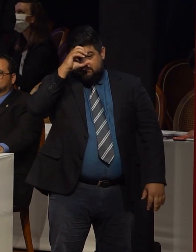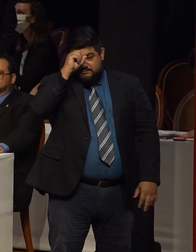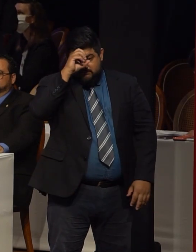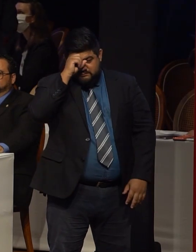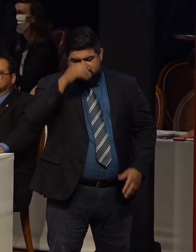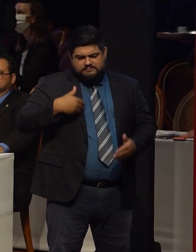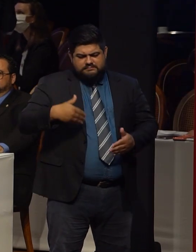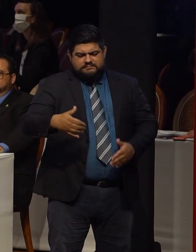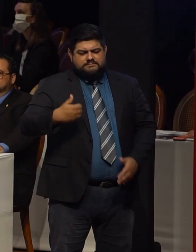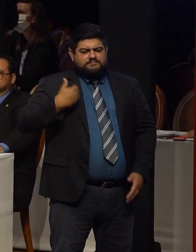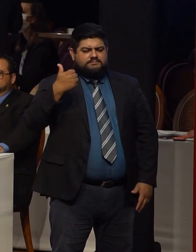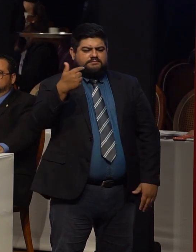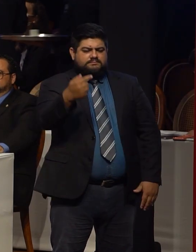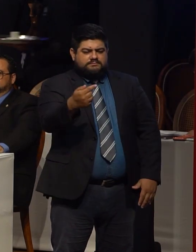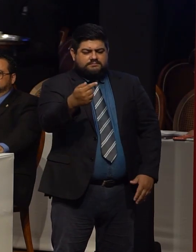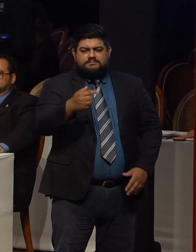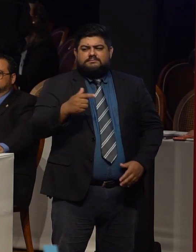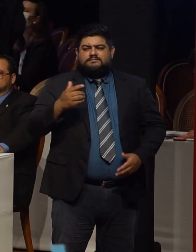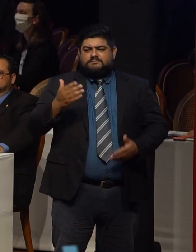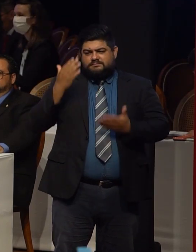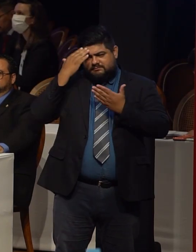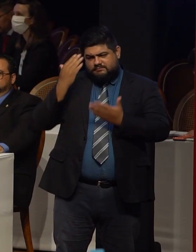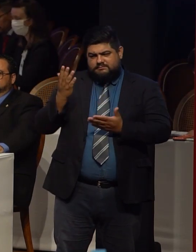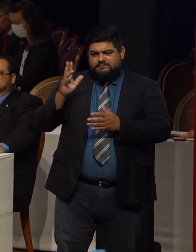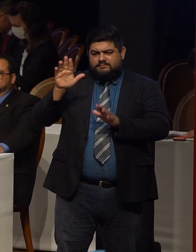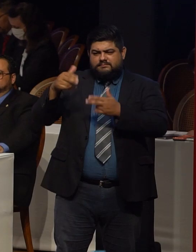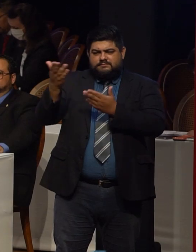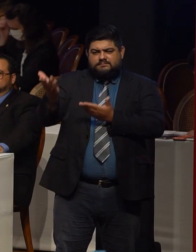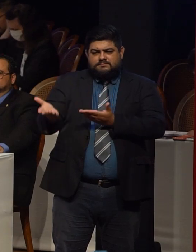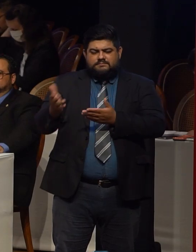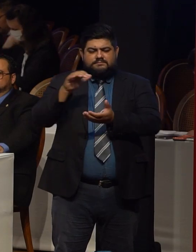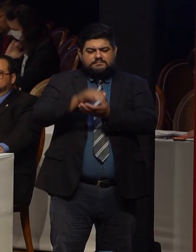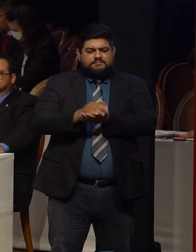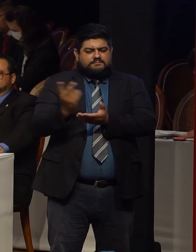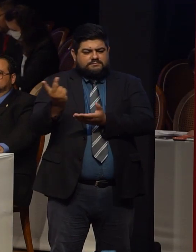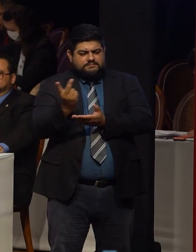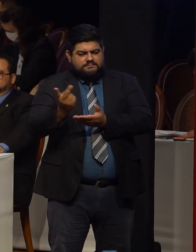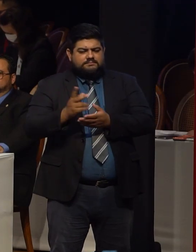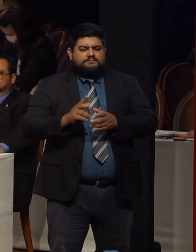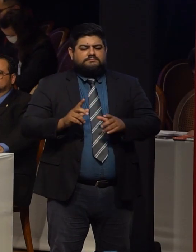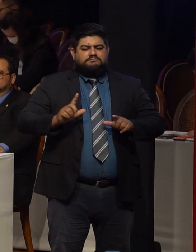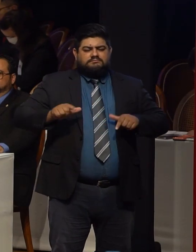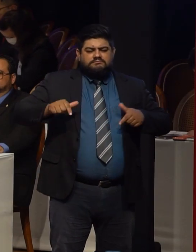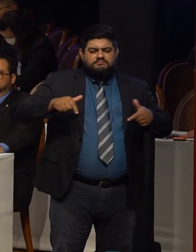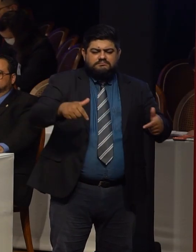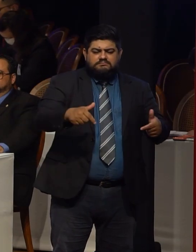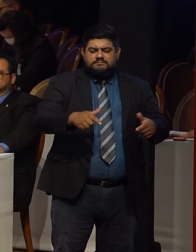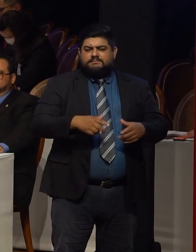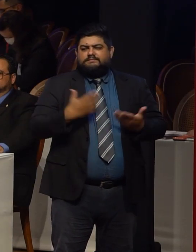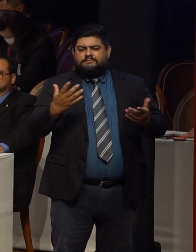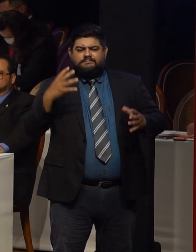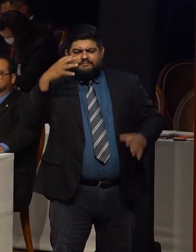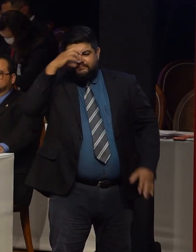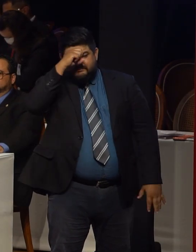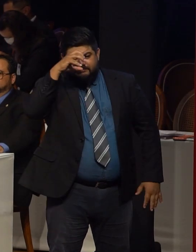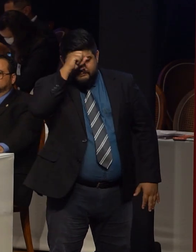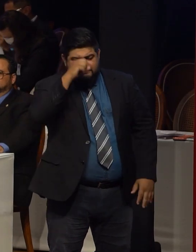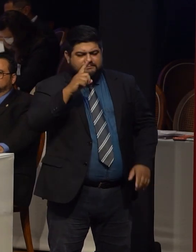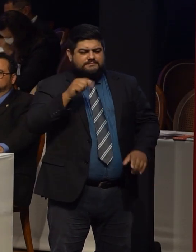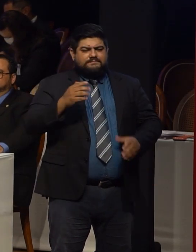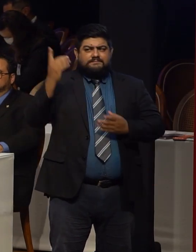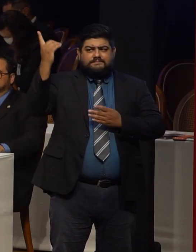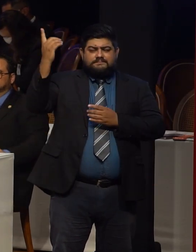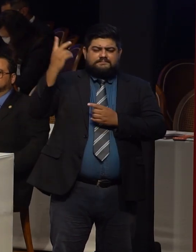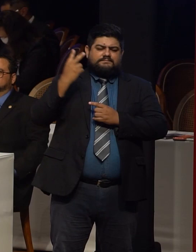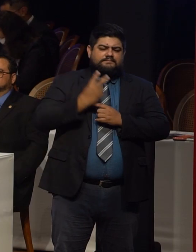desde os 7 anos de idade, eu devo a esse casal, todo aprendizado do valor do trabalho. E esse aprendizado, graças a Deus, eu